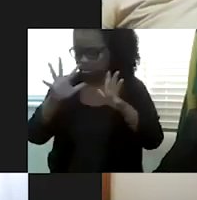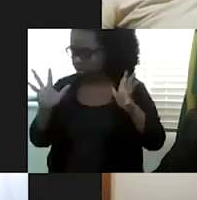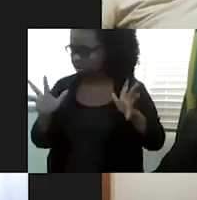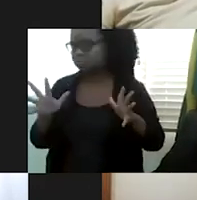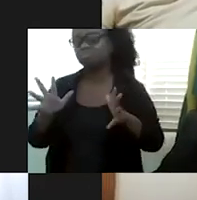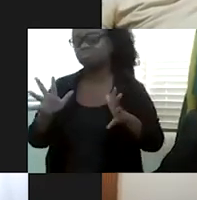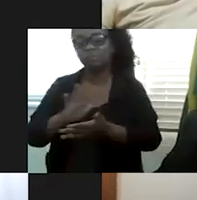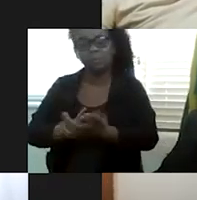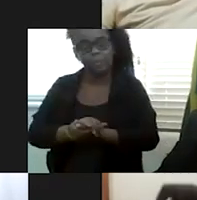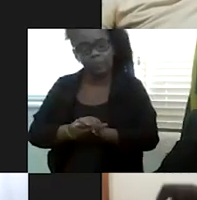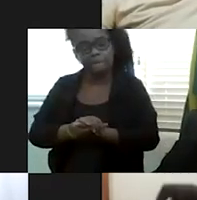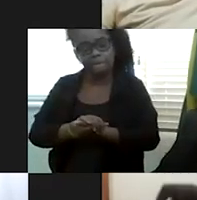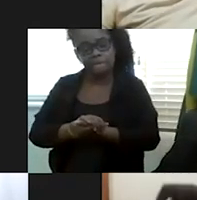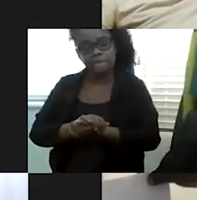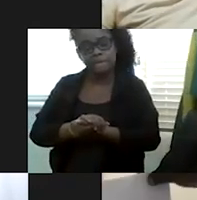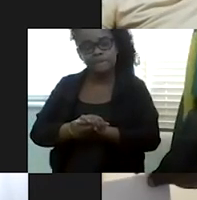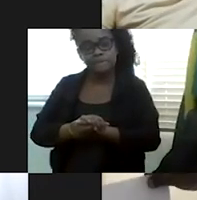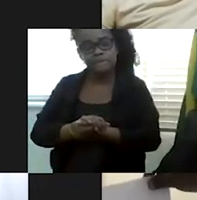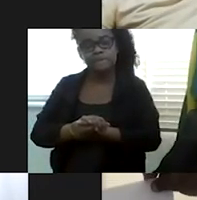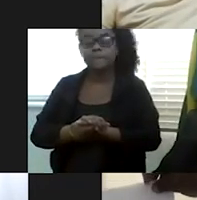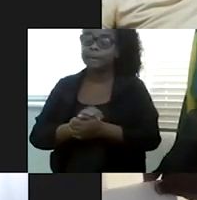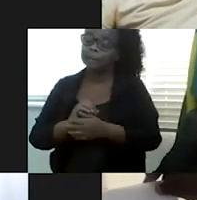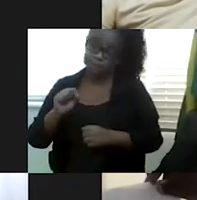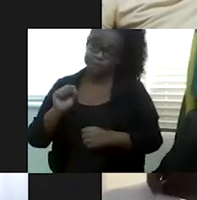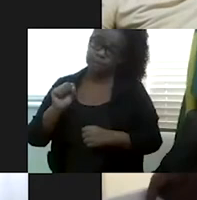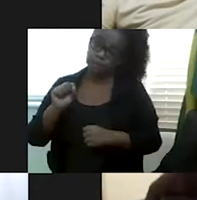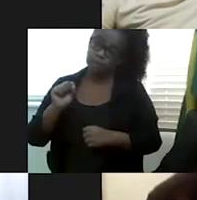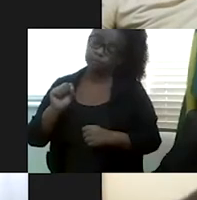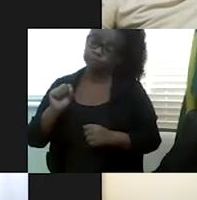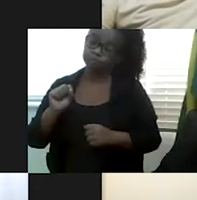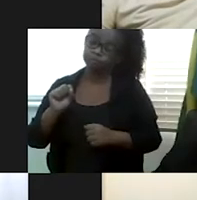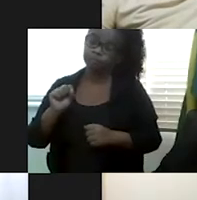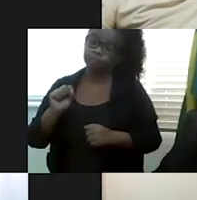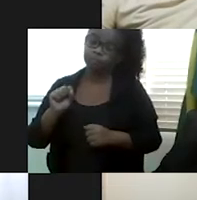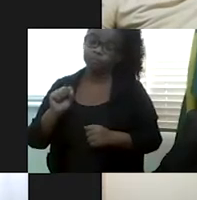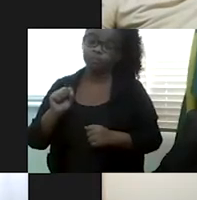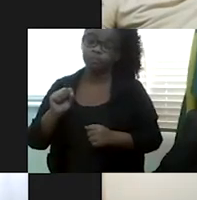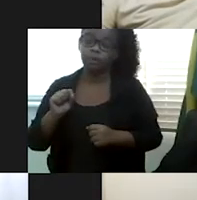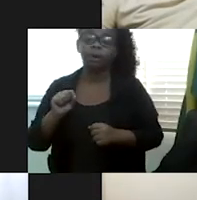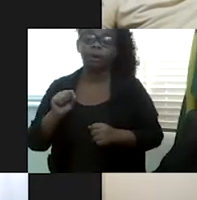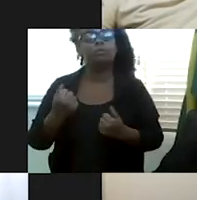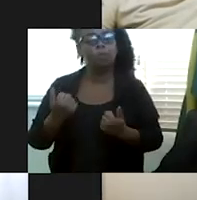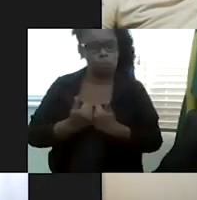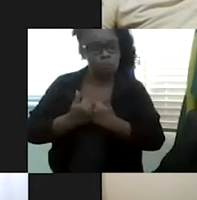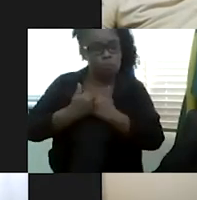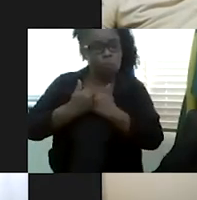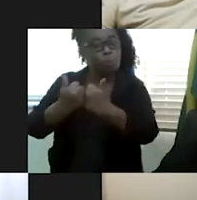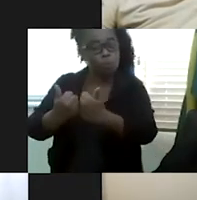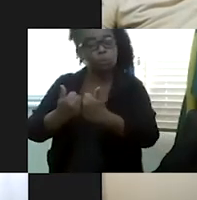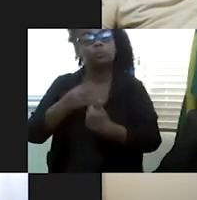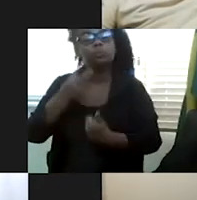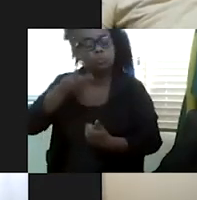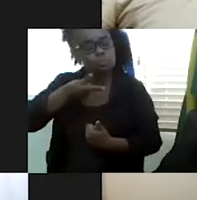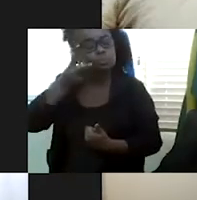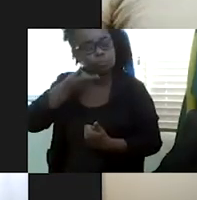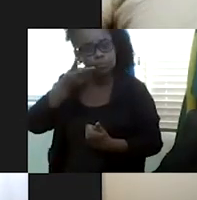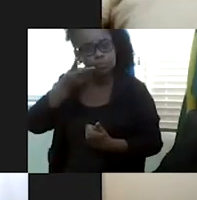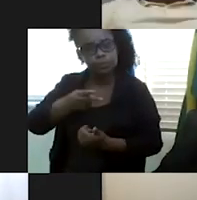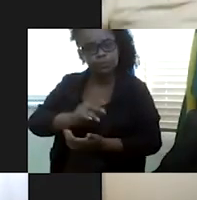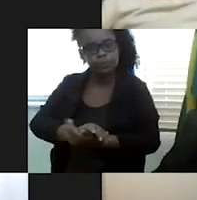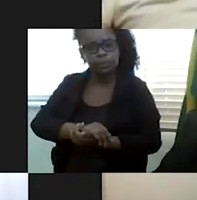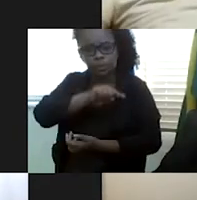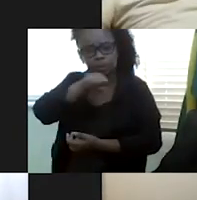e, claro, com a anuência da Câmara Municipal, né? Que